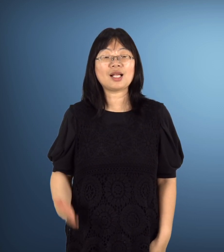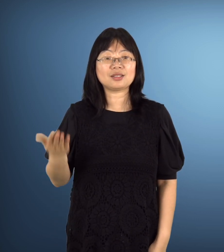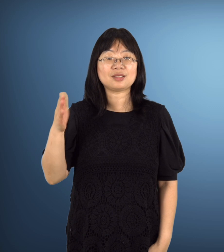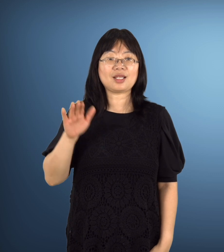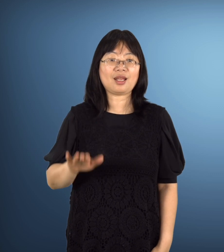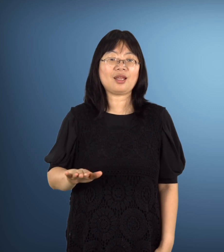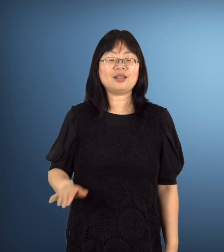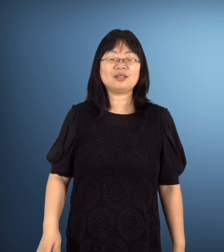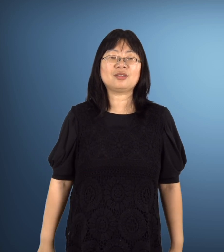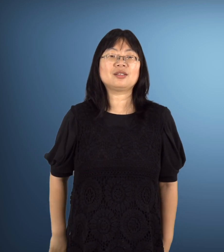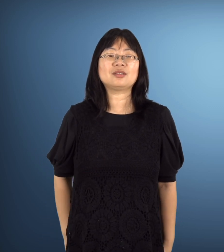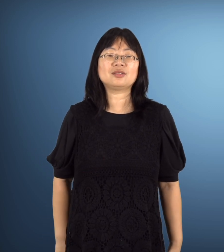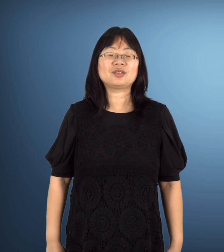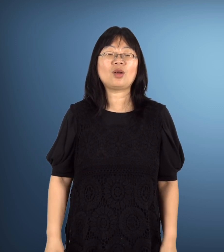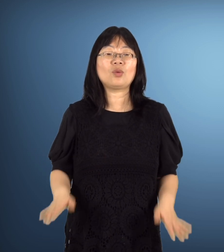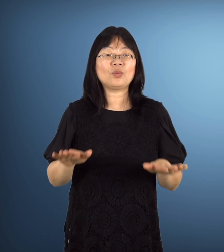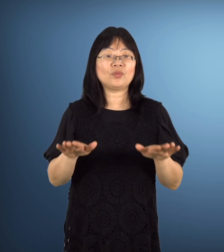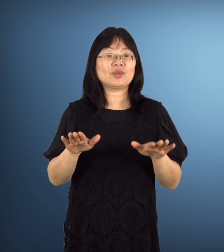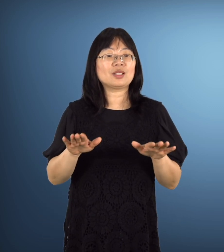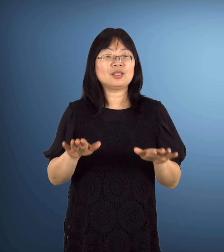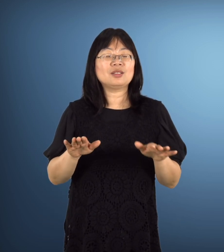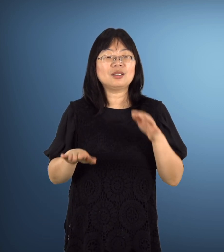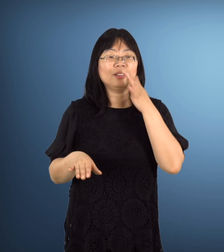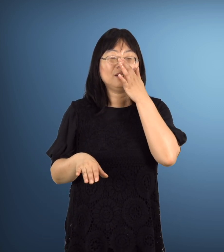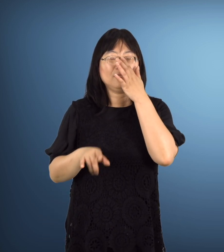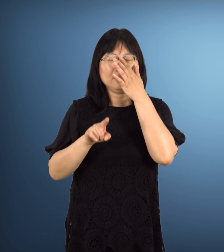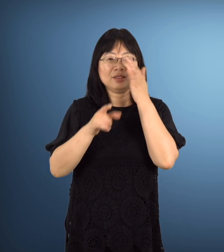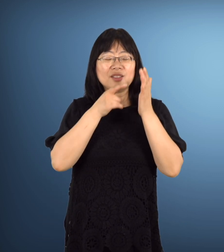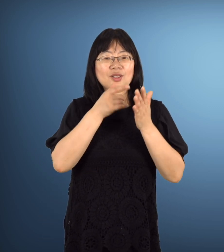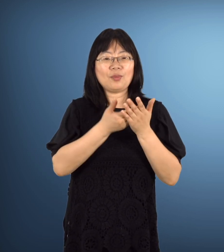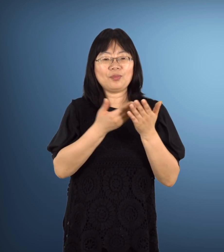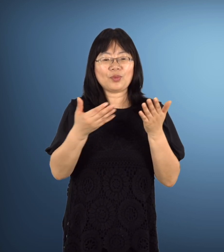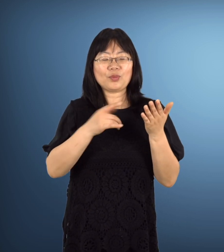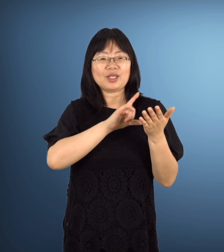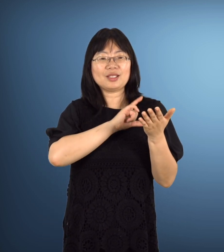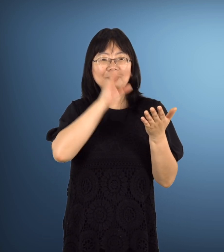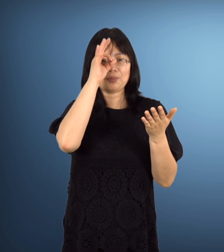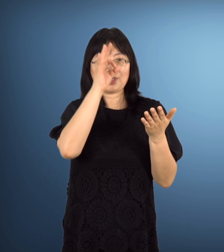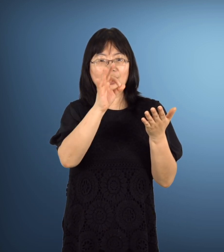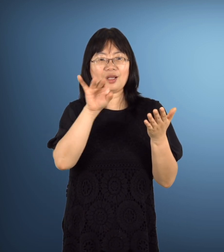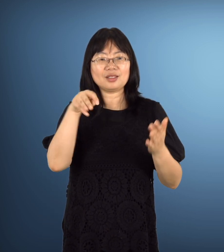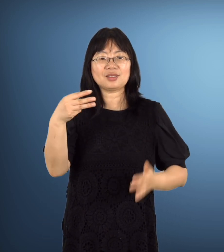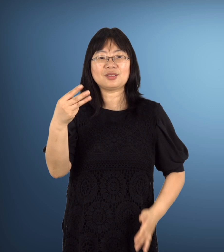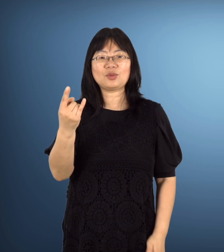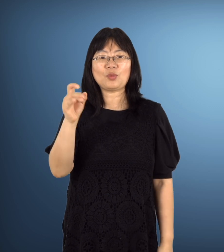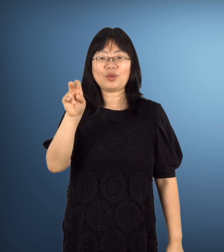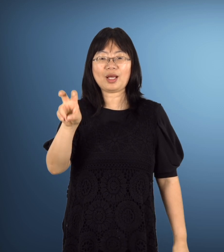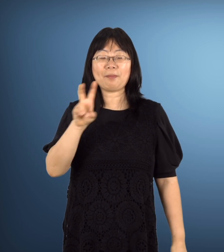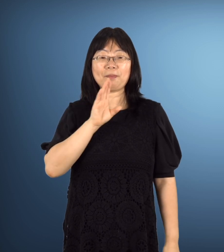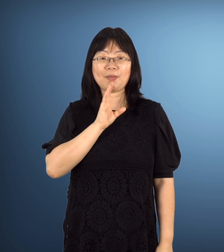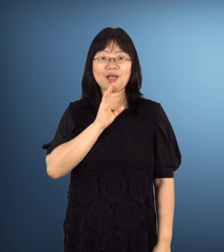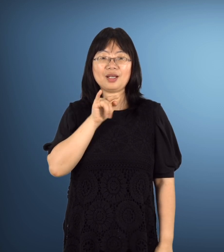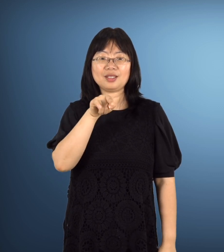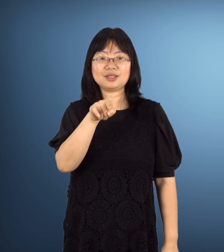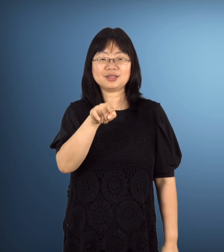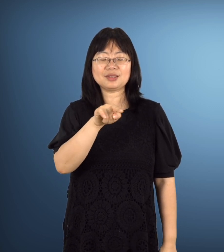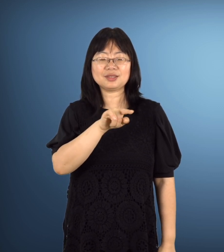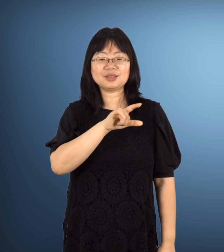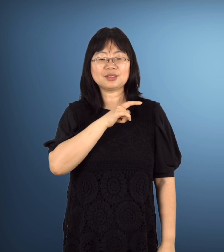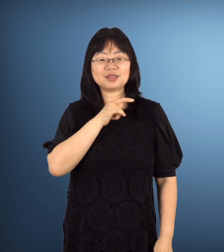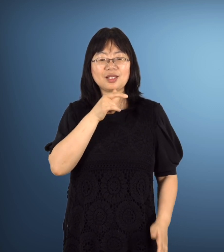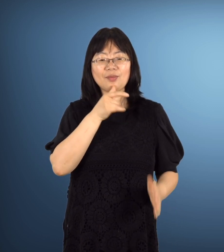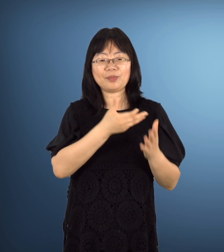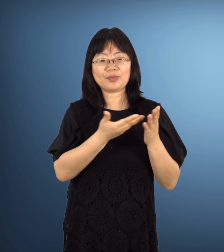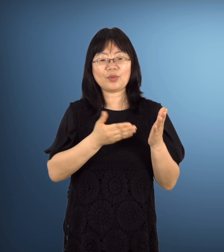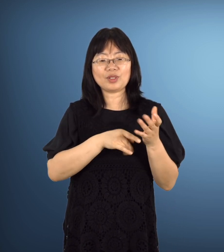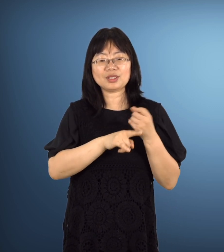그런데 오늘 이 연못의 이름이 실로암이에요. 근데 실로암이라는 연못의